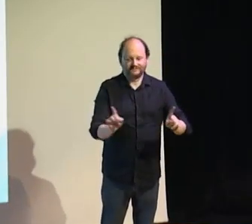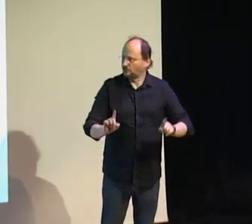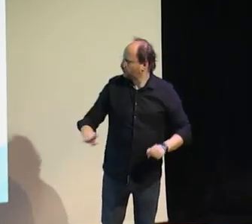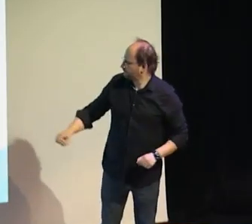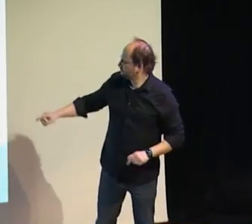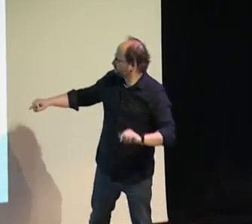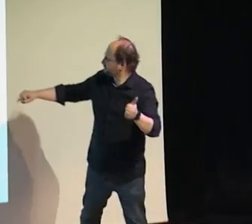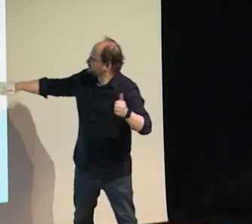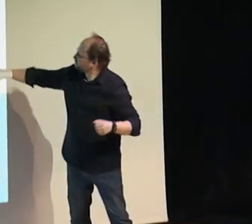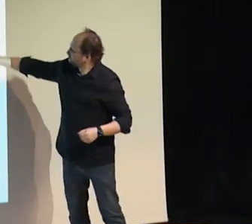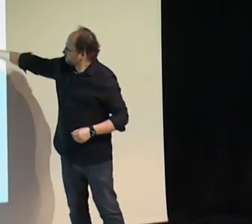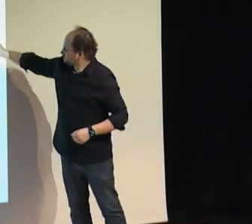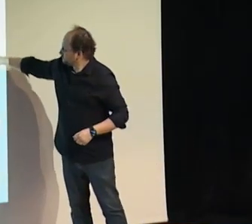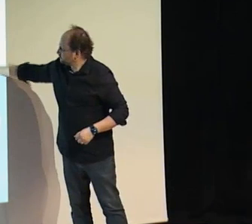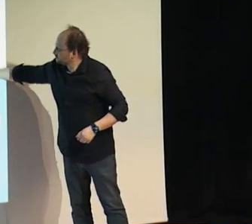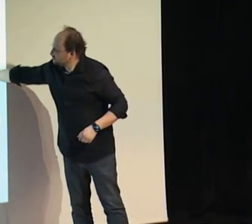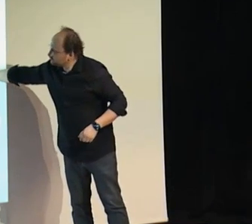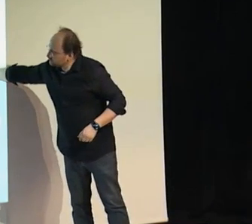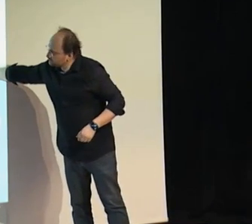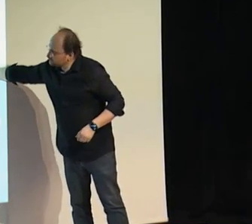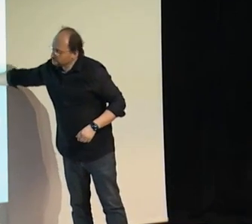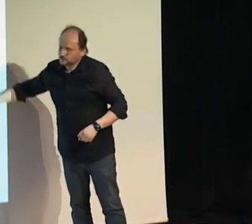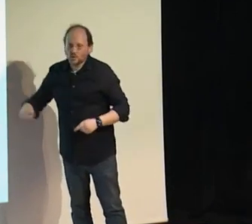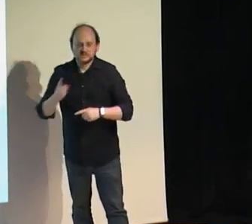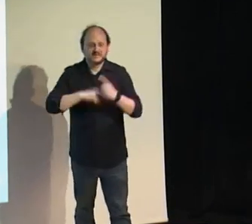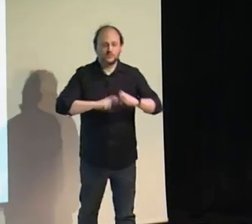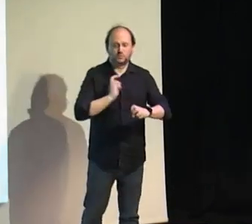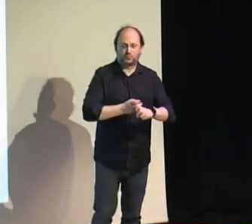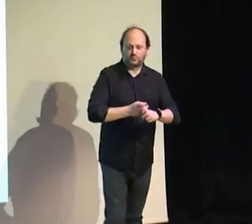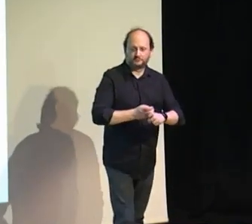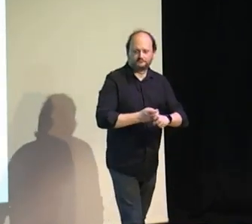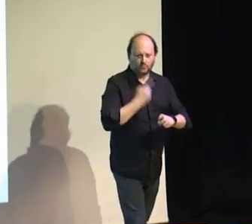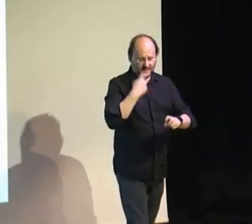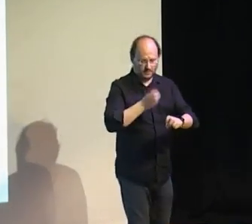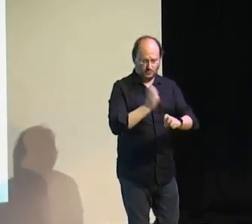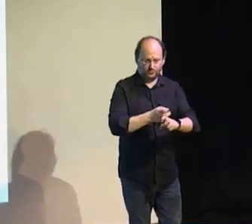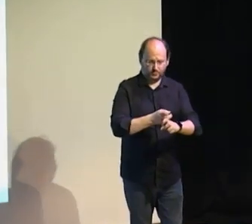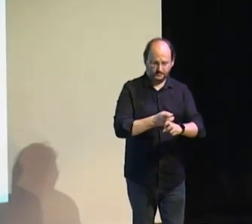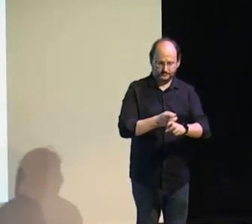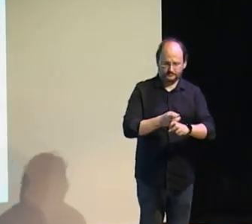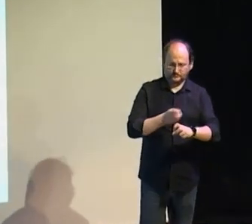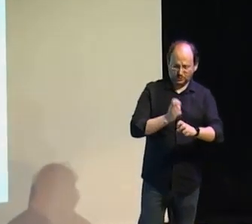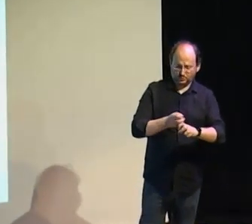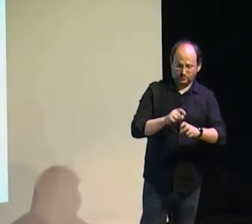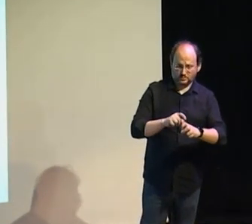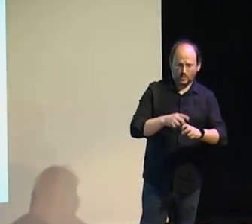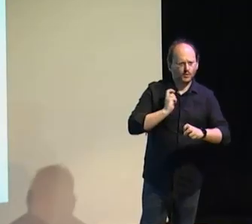listing des différents signes. On va voir quelques différences. Par exemple pour le signe dur, quelque chose qui est